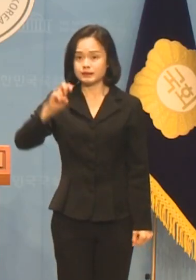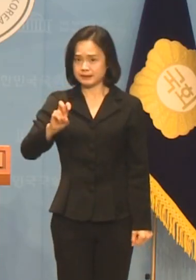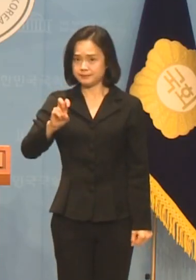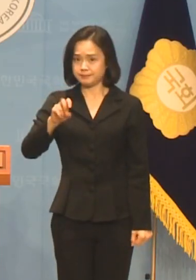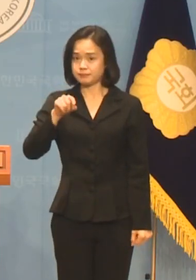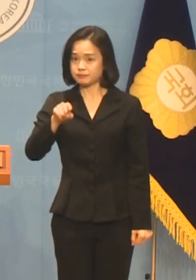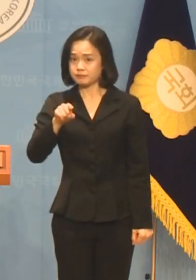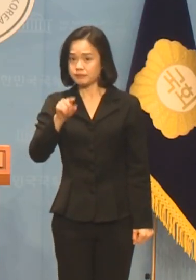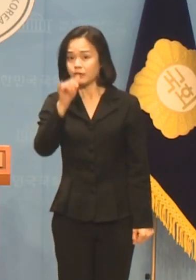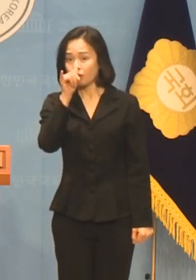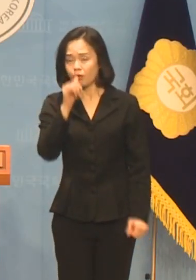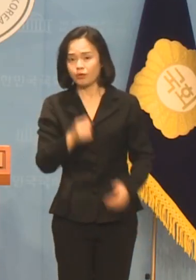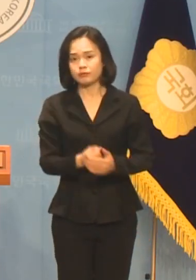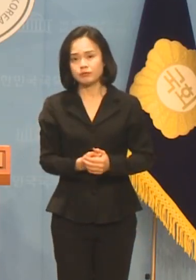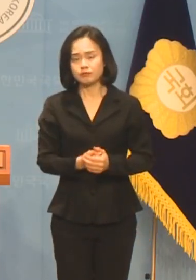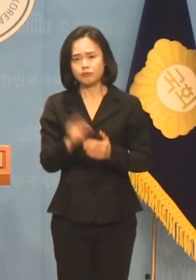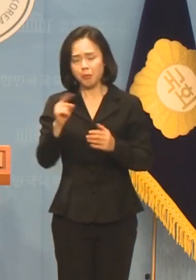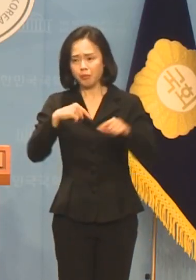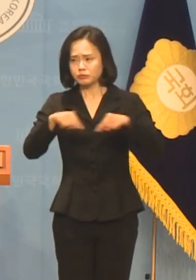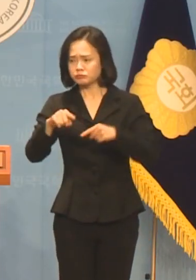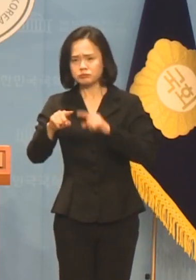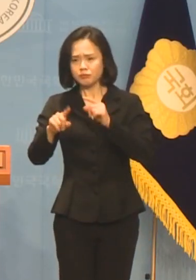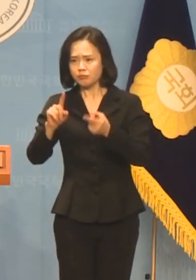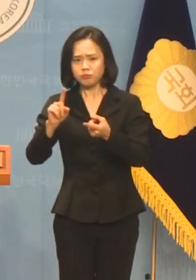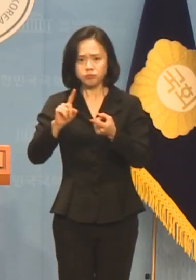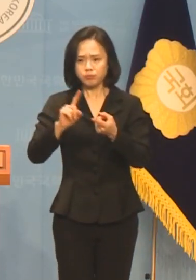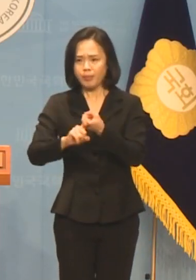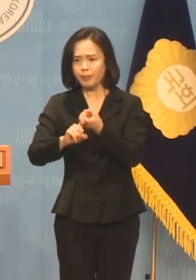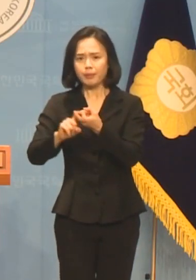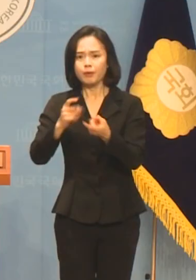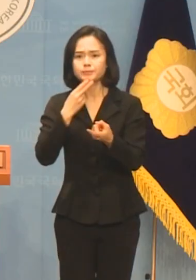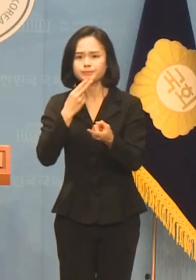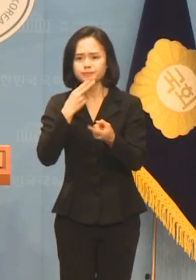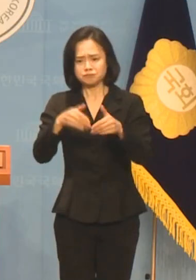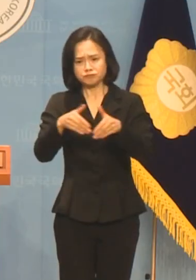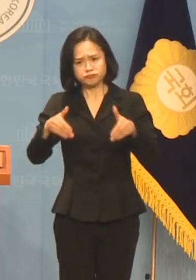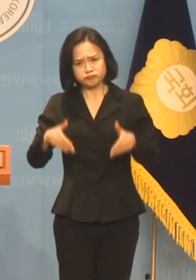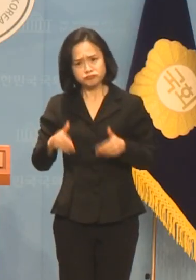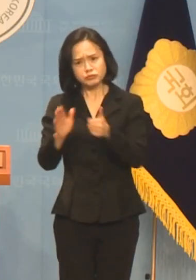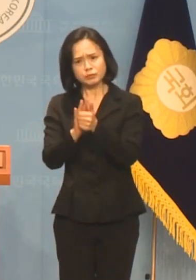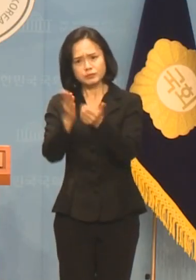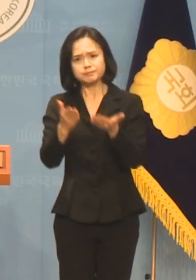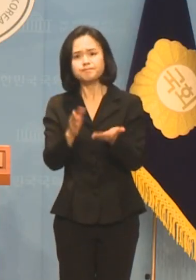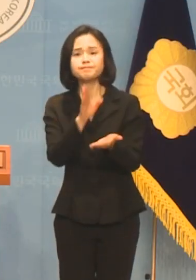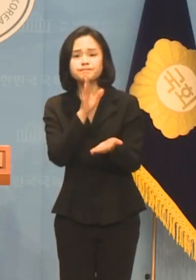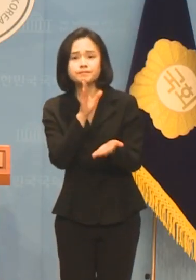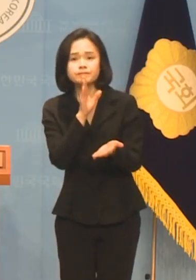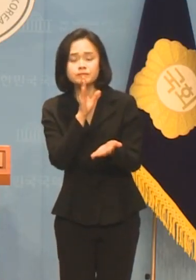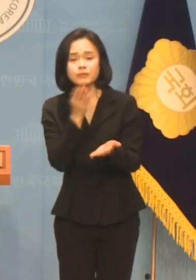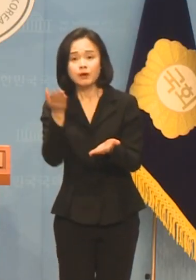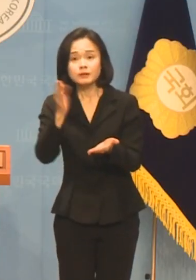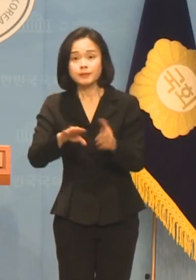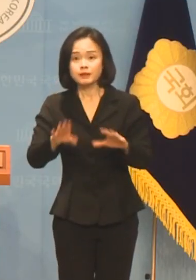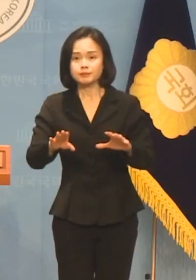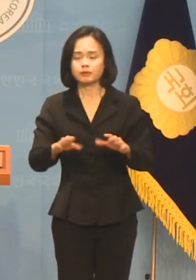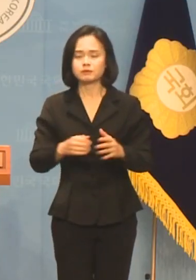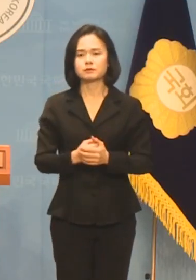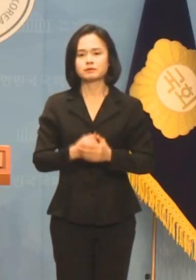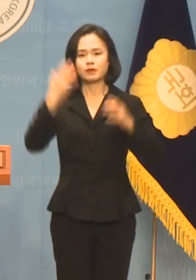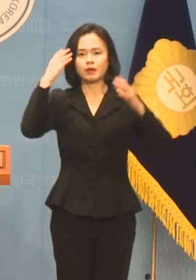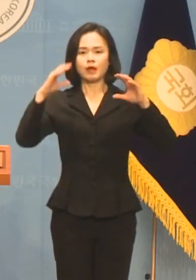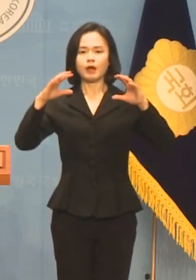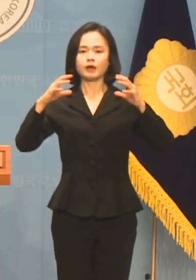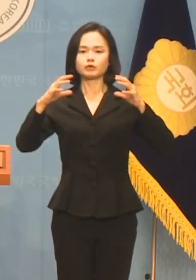왔습니다. 하지만 이번에 큰 유혈 사태까지 날 수 있었던 한나라의 민주주의를 파괴할 수도